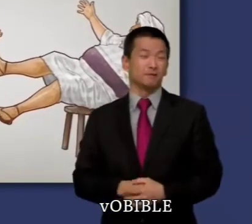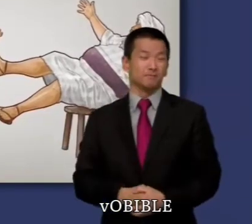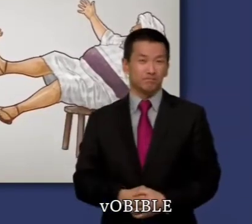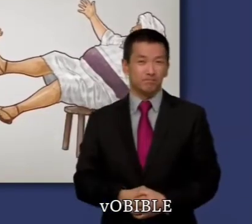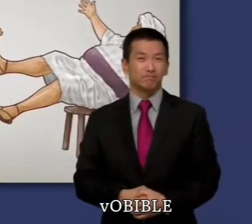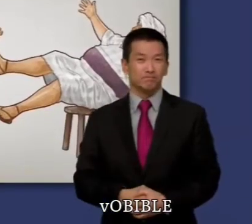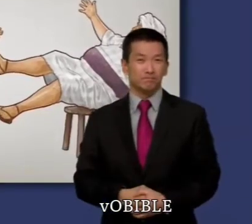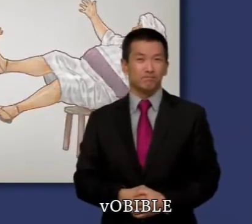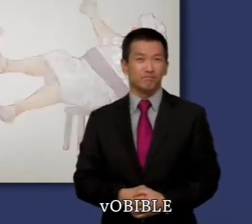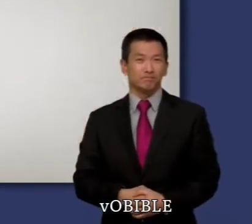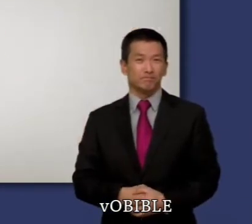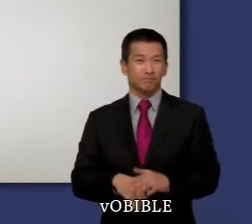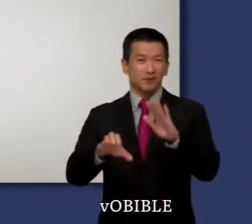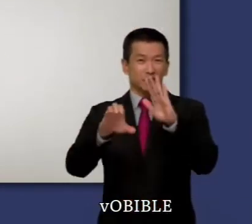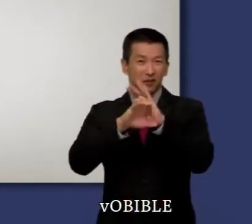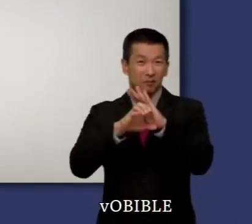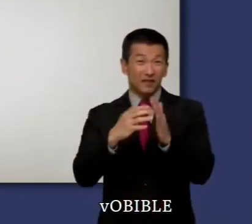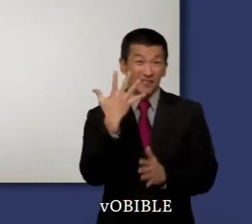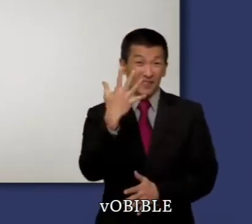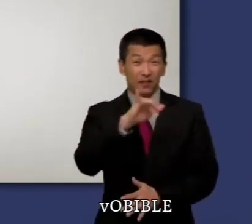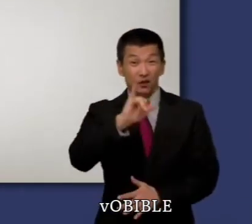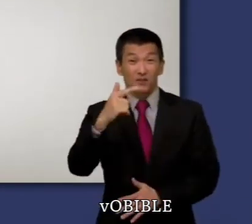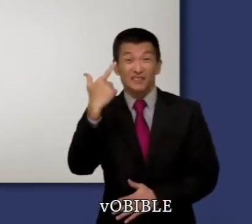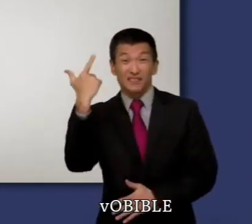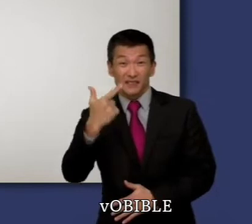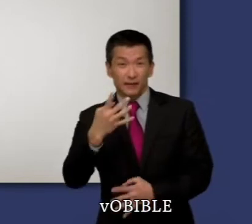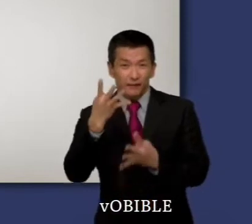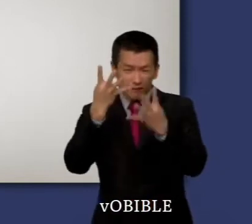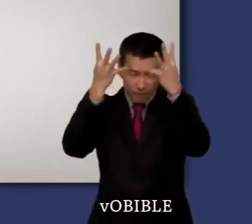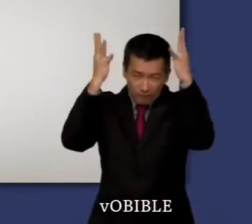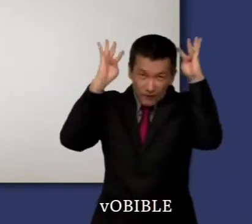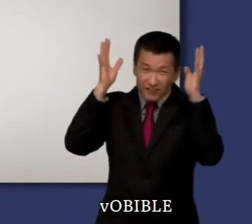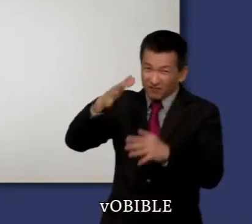la famille d'Élie parce qu'il n'a pas réprimandé ses fils mauvais.